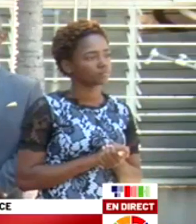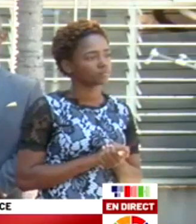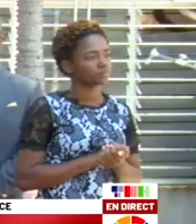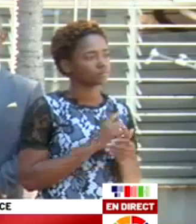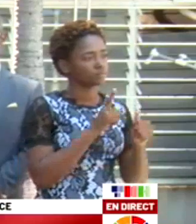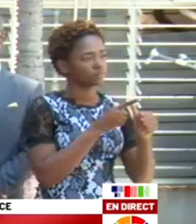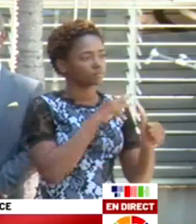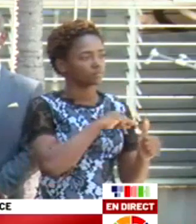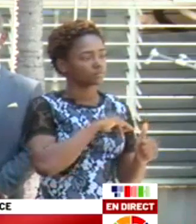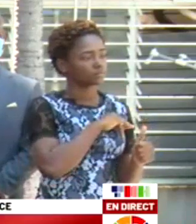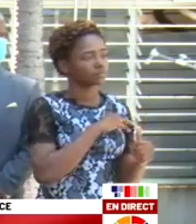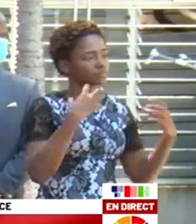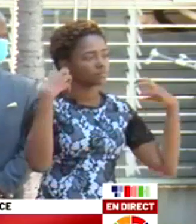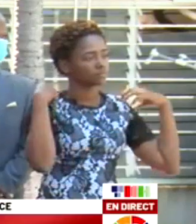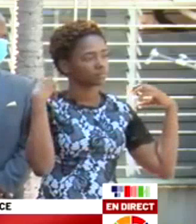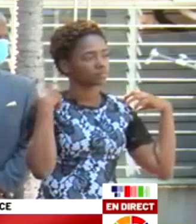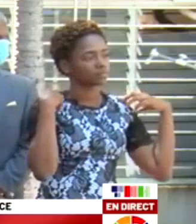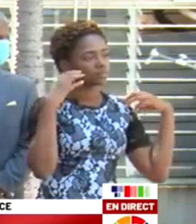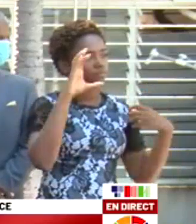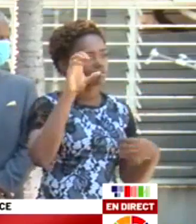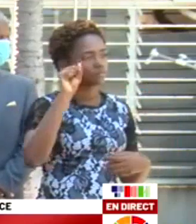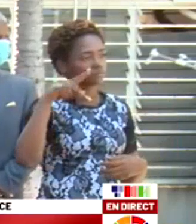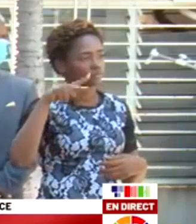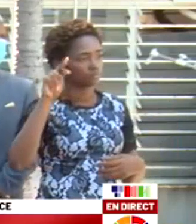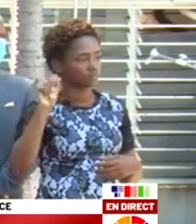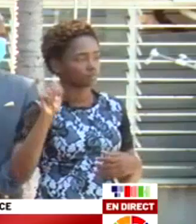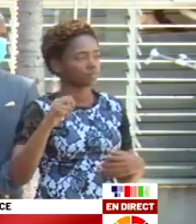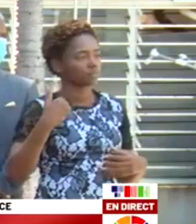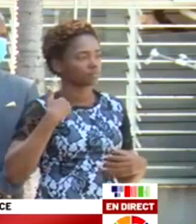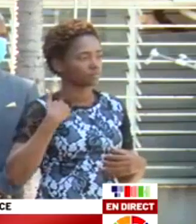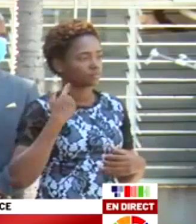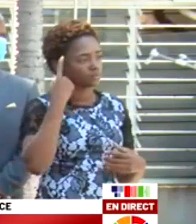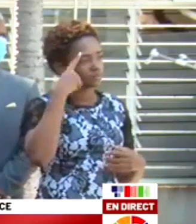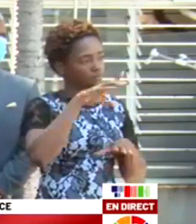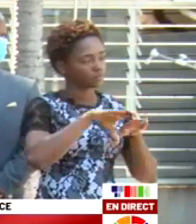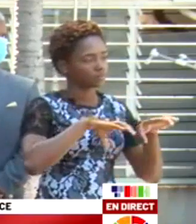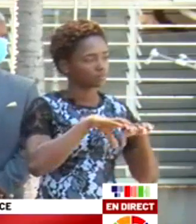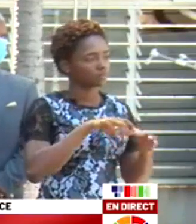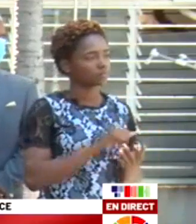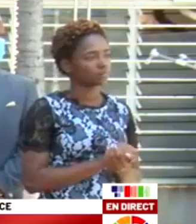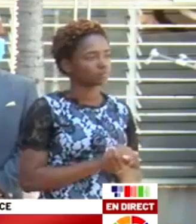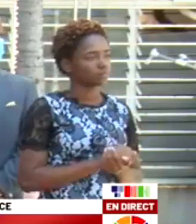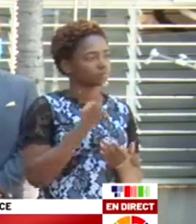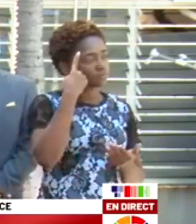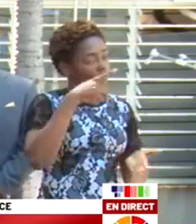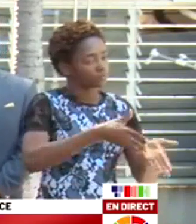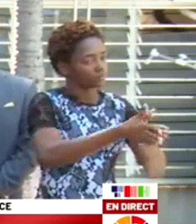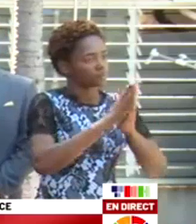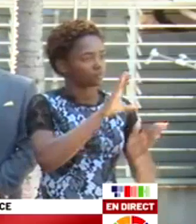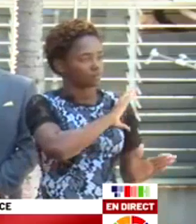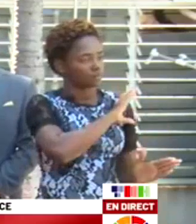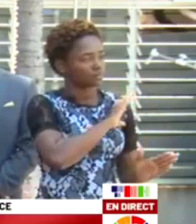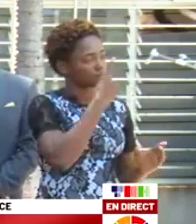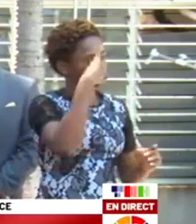le premier ministre là, qui est chef CSPN l'a gagné pour le faire pour demander la police pour